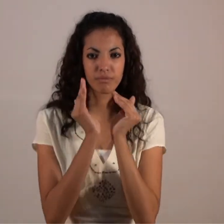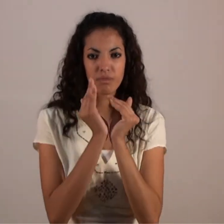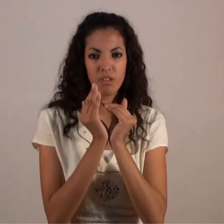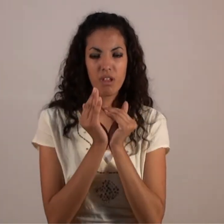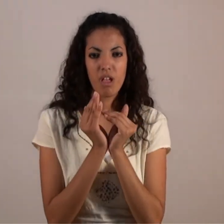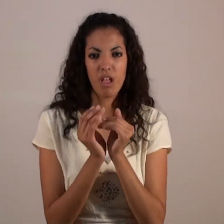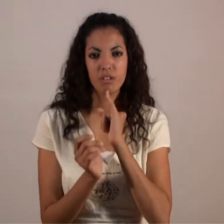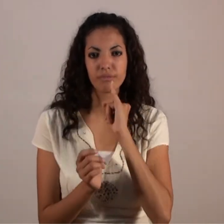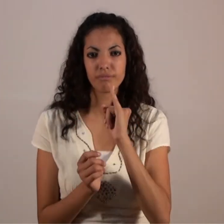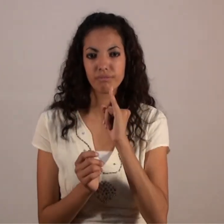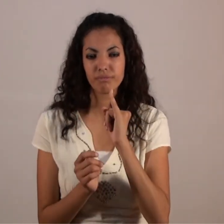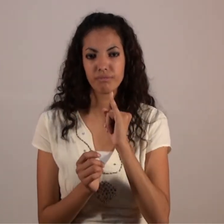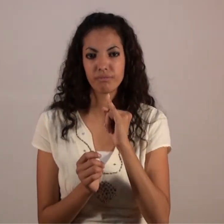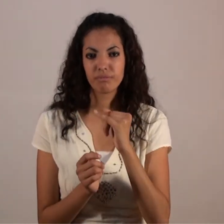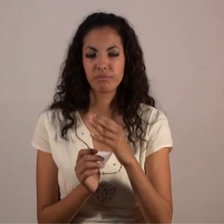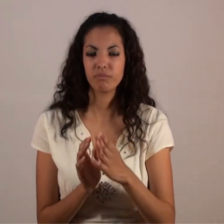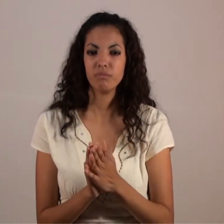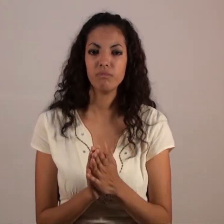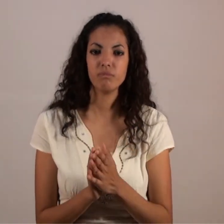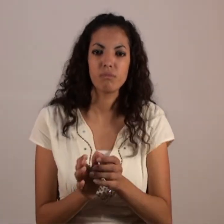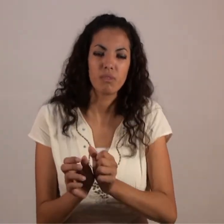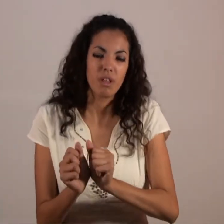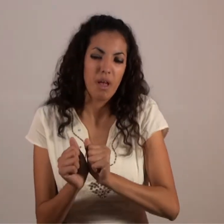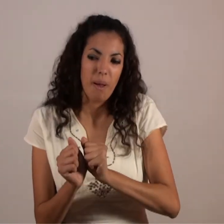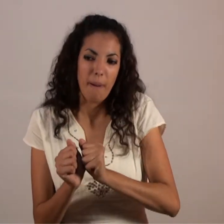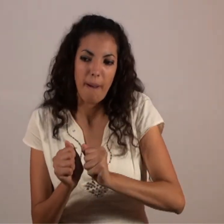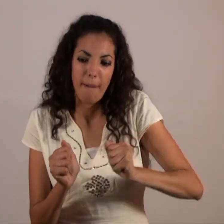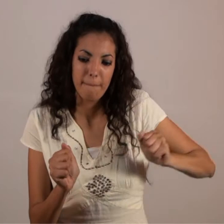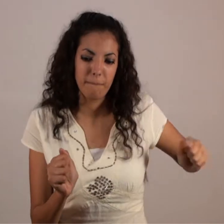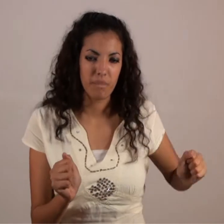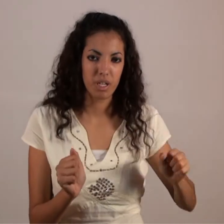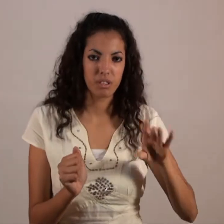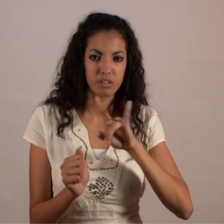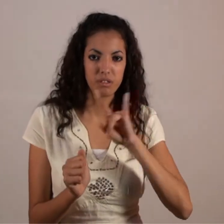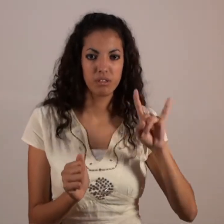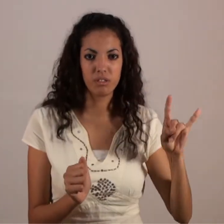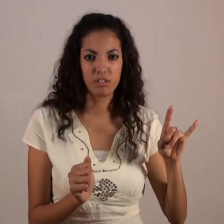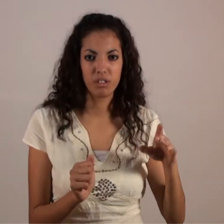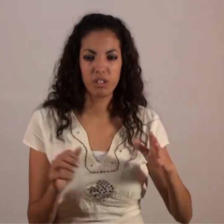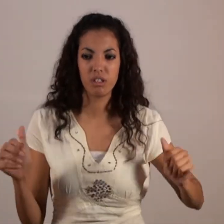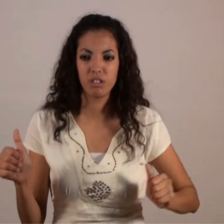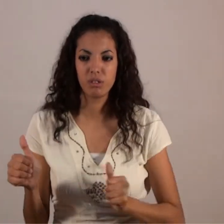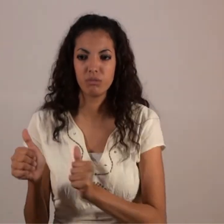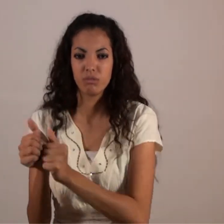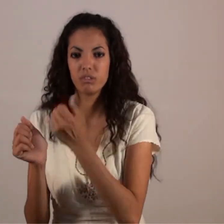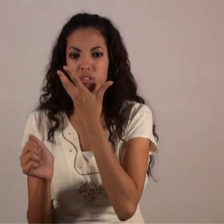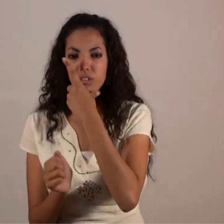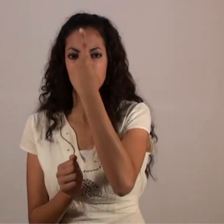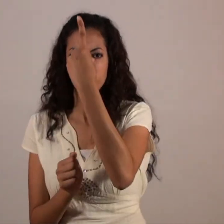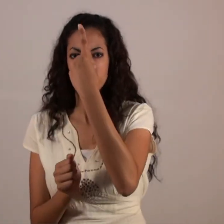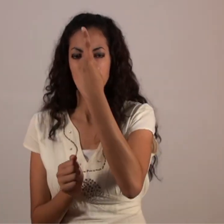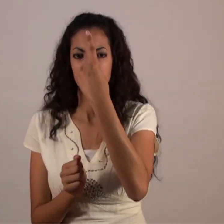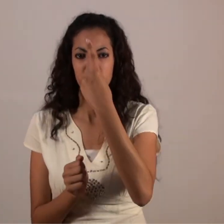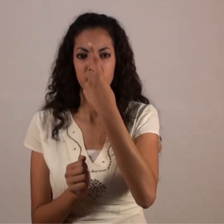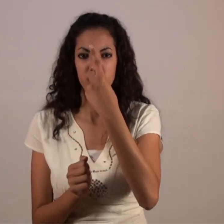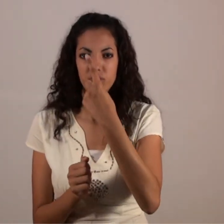apártense de la voz de Satanás y de hacer su voluntad, y pónganse del lado de Jesús, apropiándose de sus